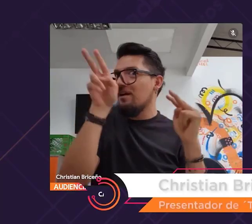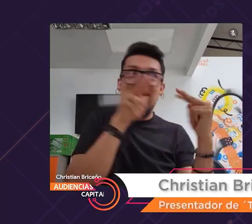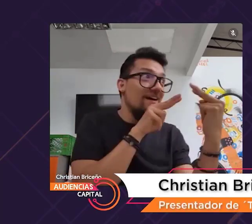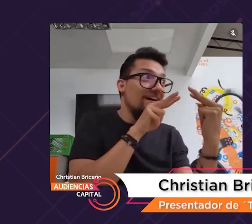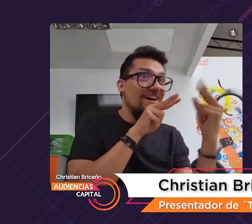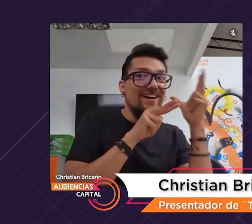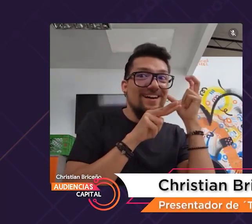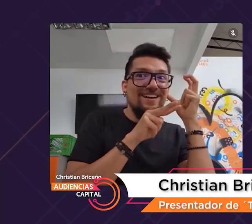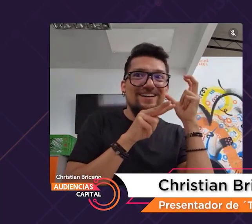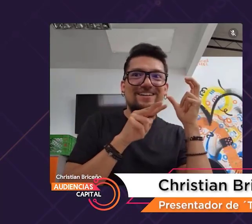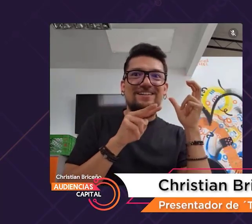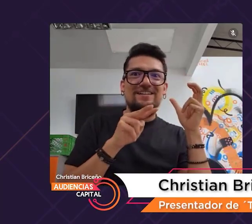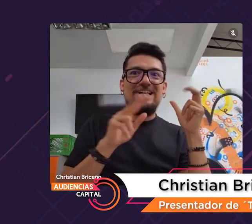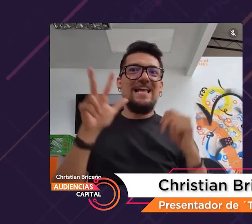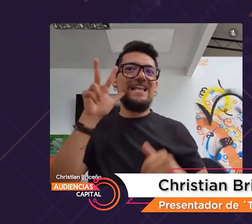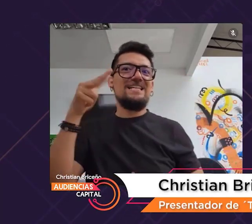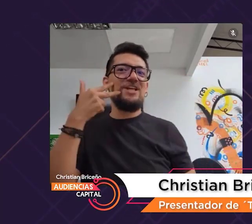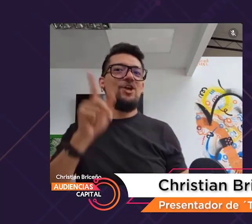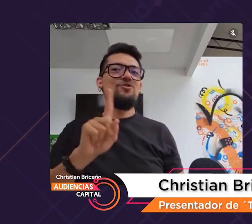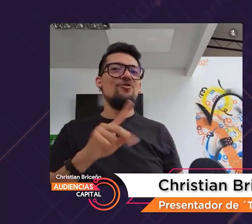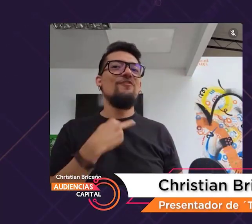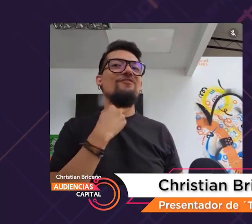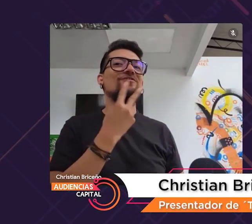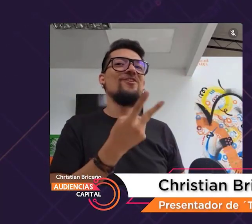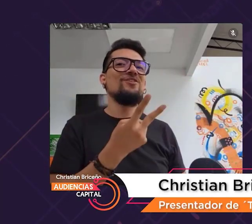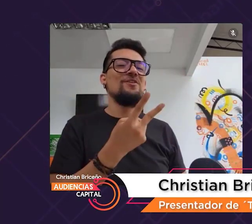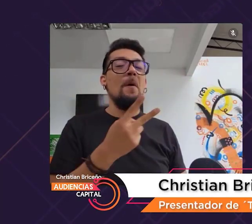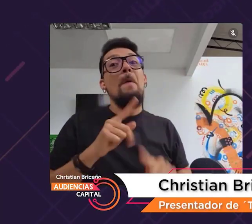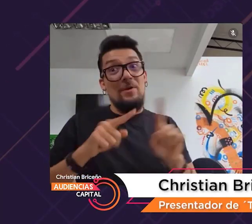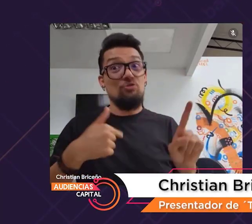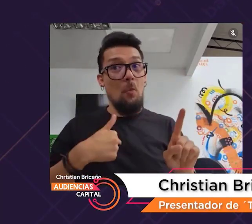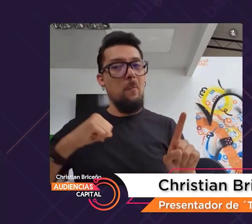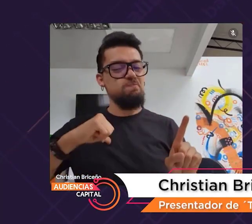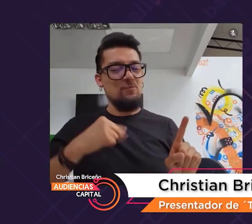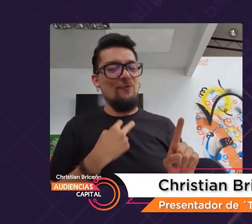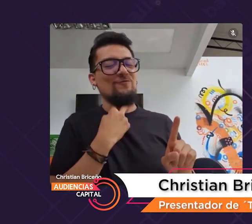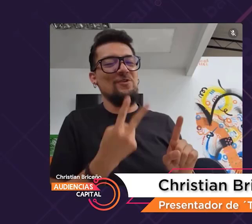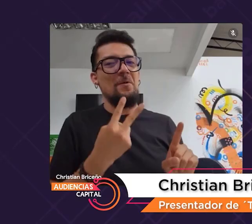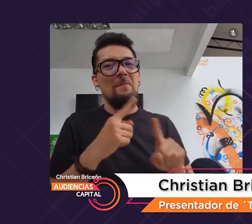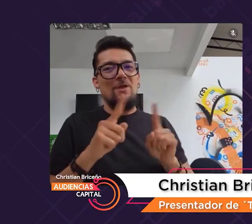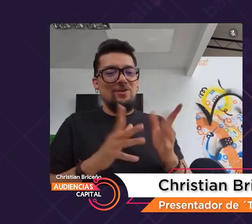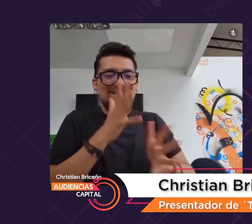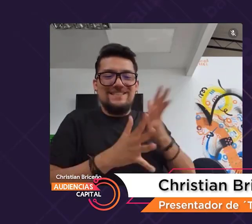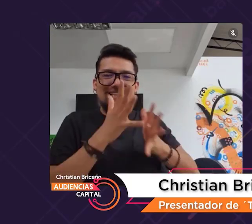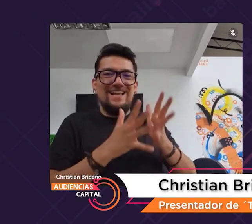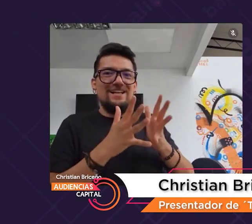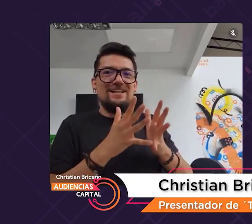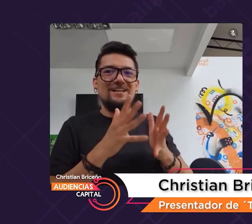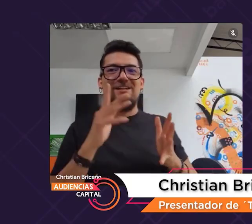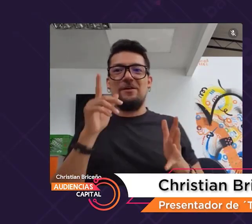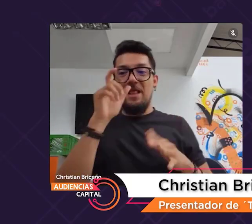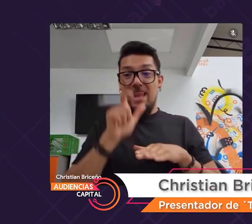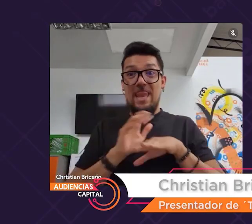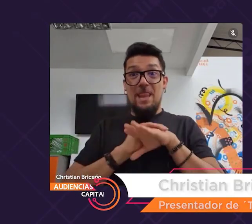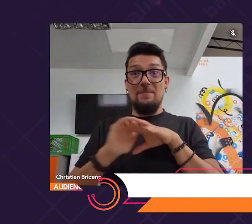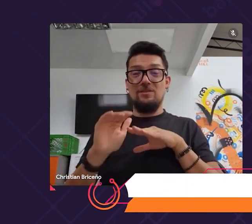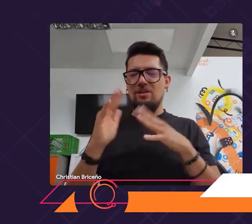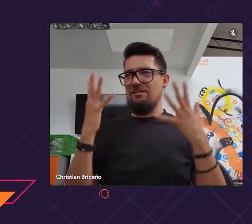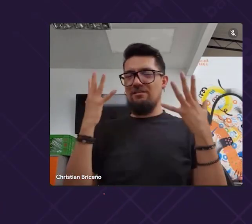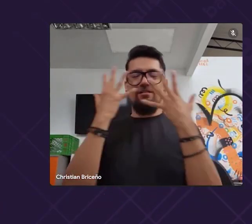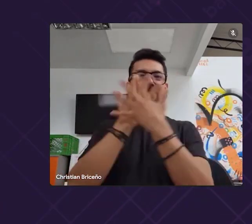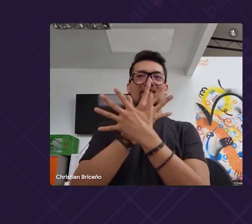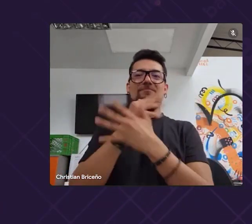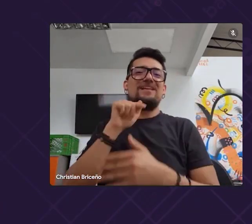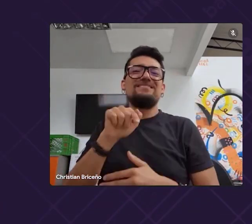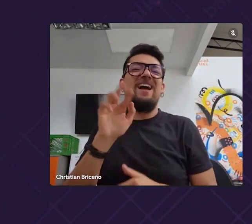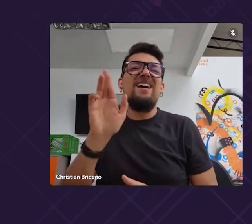está haciendo lengua de señas. Entonces me toca primero pues obviamente decirle, Mira, pues yo te voy a hablar en lengua de señas y tú solamente vas a escuchar